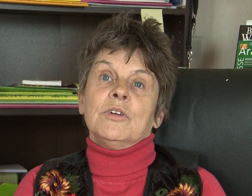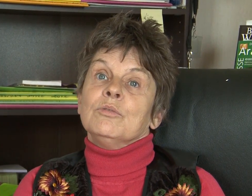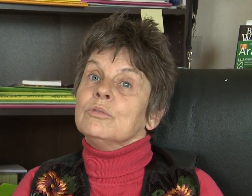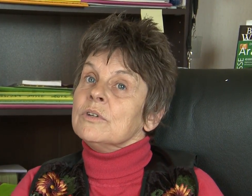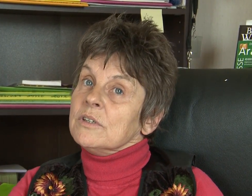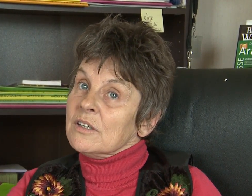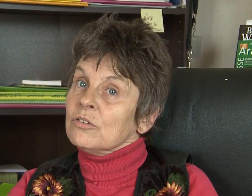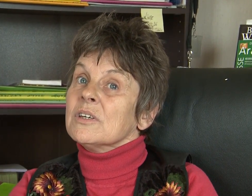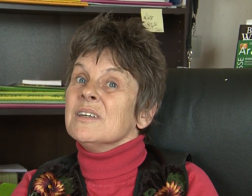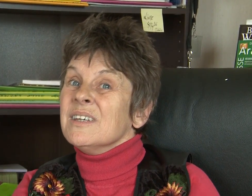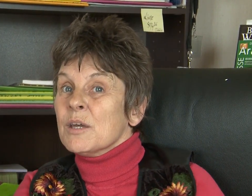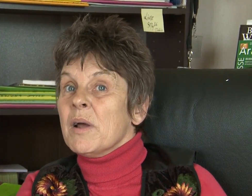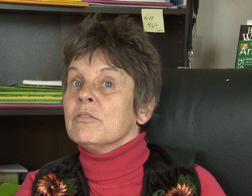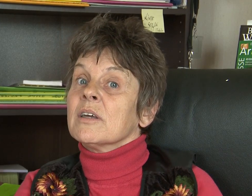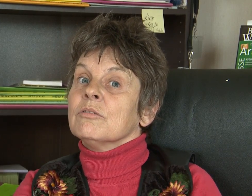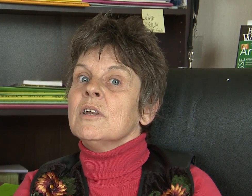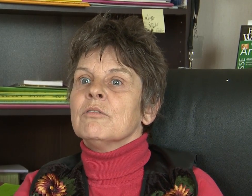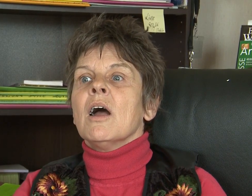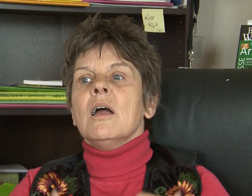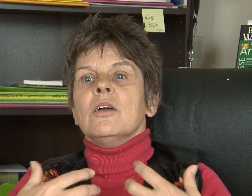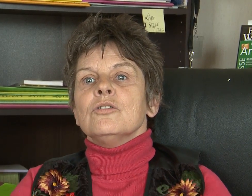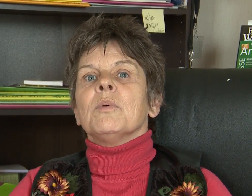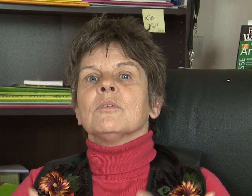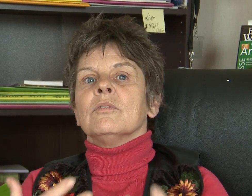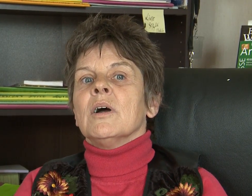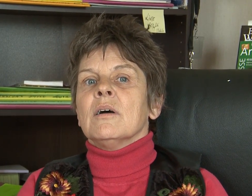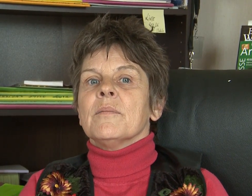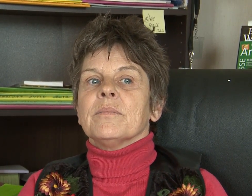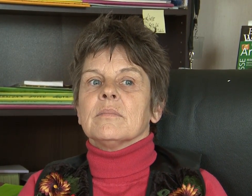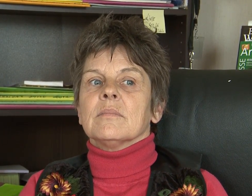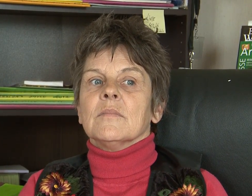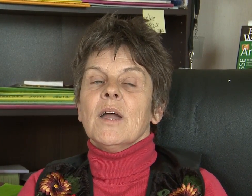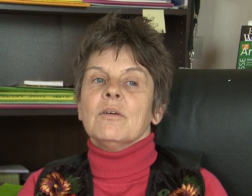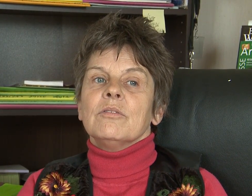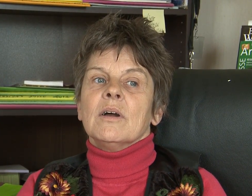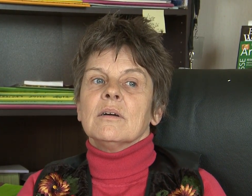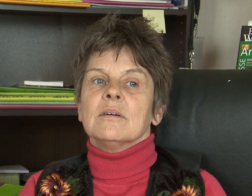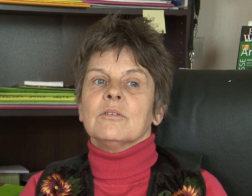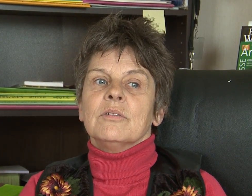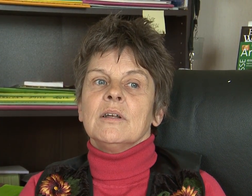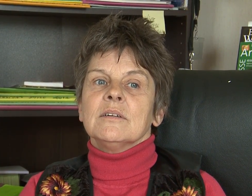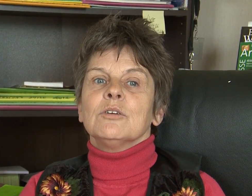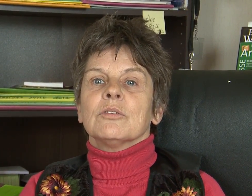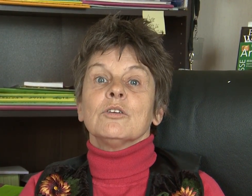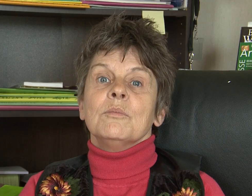Du coup, il y a des gens qui n'iraient pas le voir, qui vont aller le voir juste parce qu'on va, ouais, on va le découvrir d'une